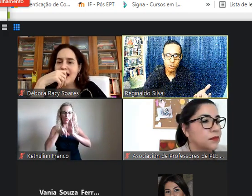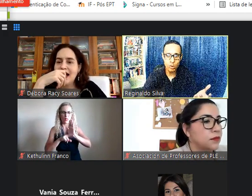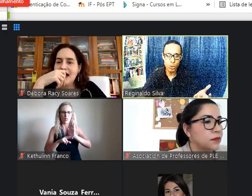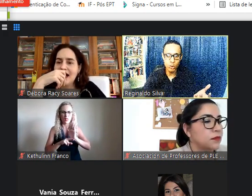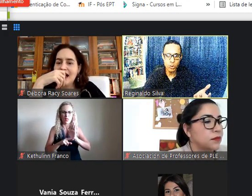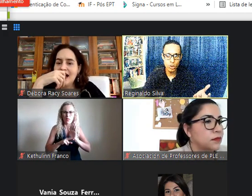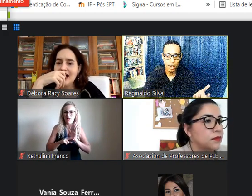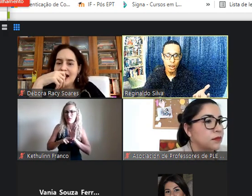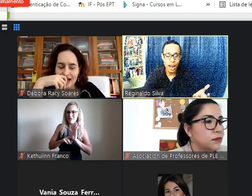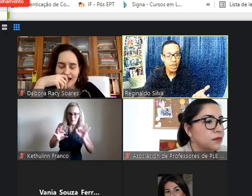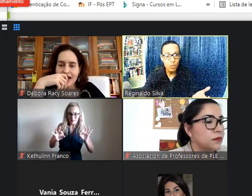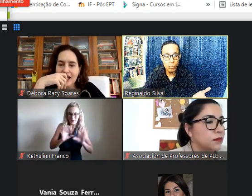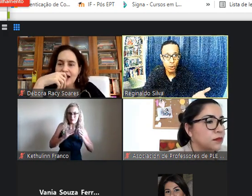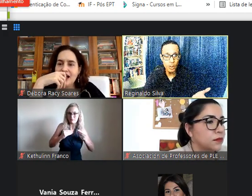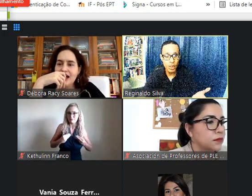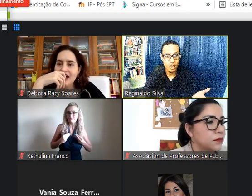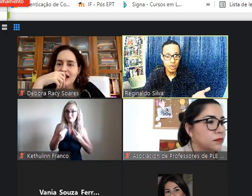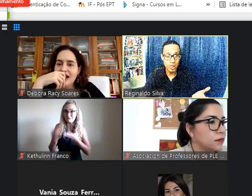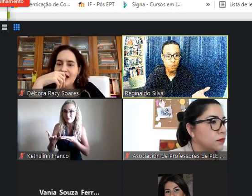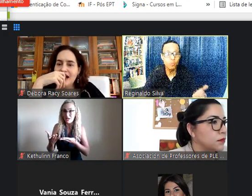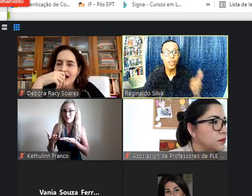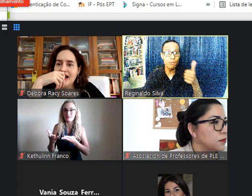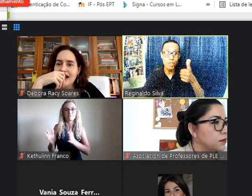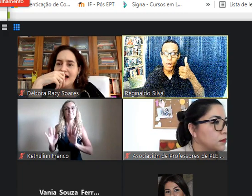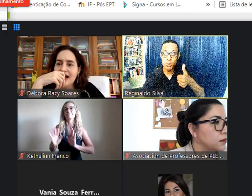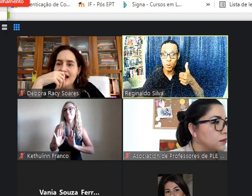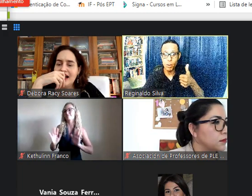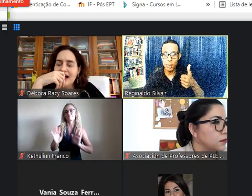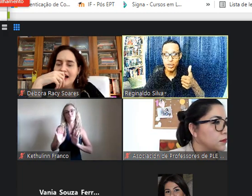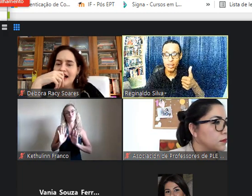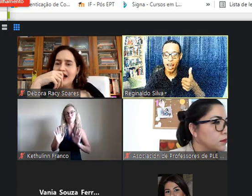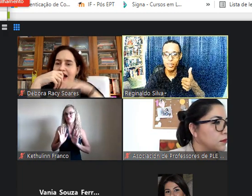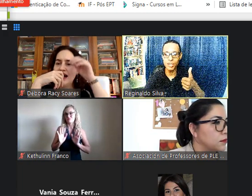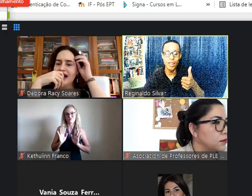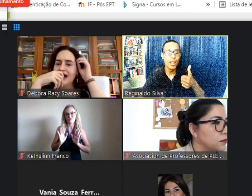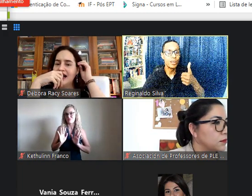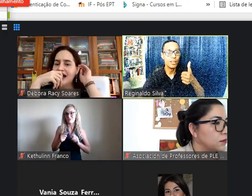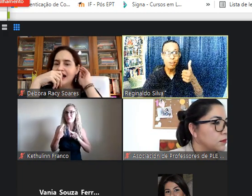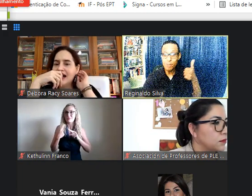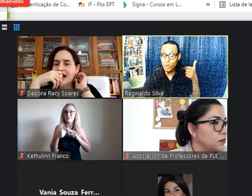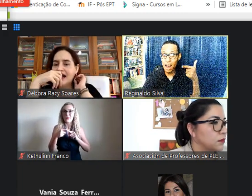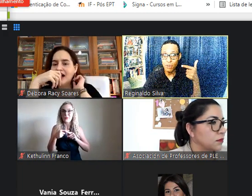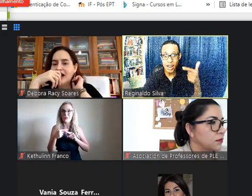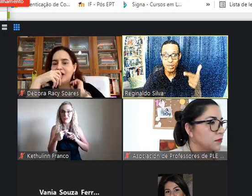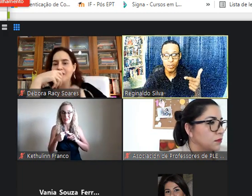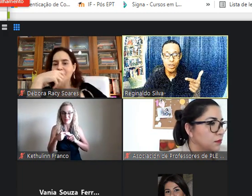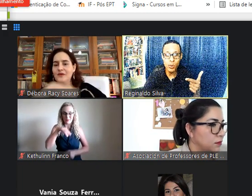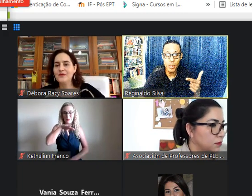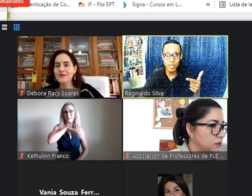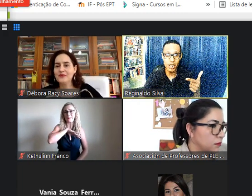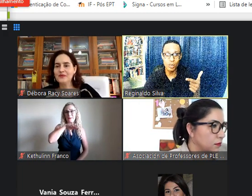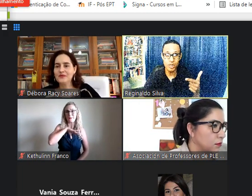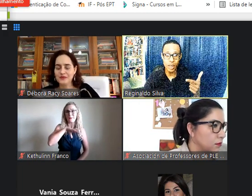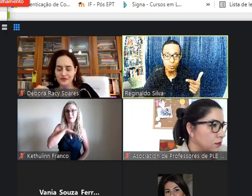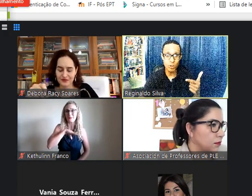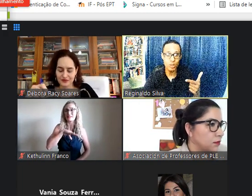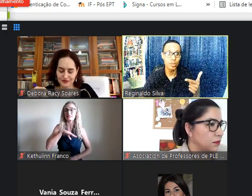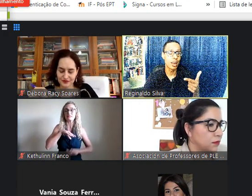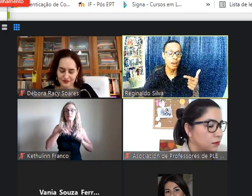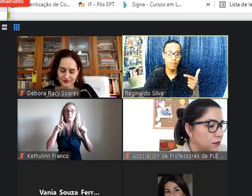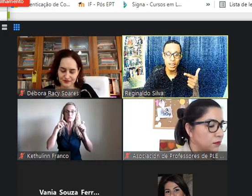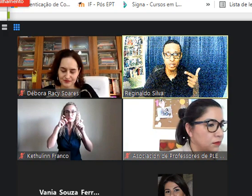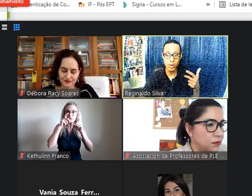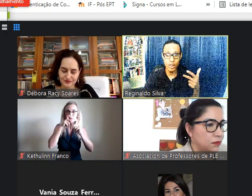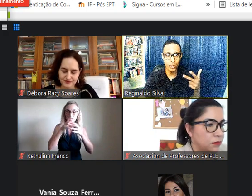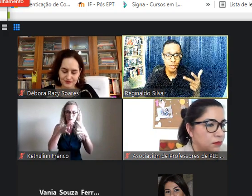aos surdos a língua portuguesa, devido à sua complexidade, devido à variação linguística que nós temos,